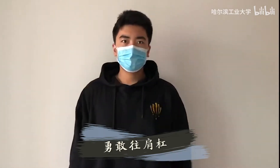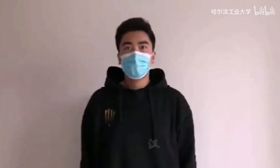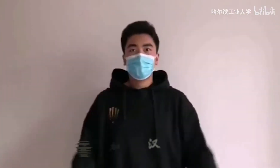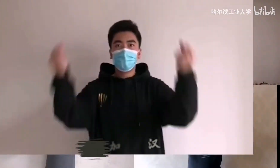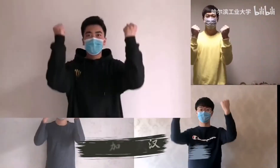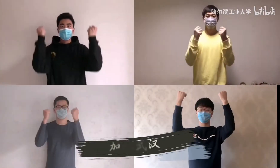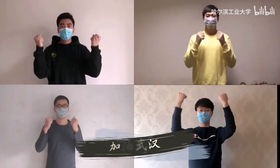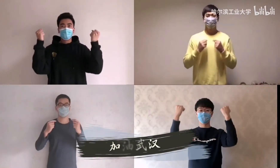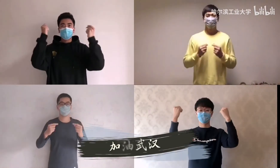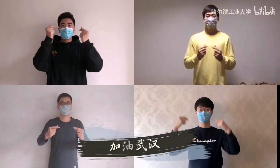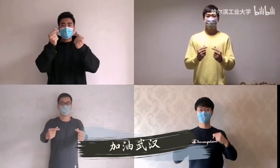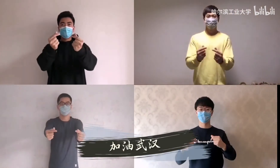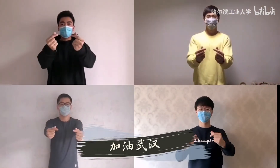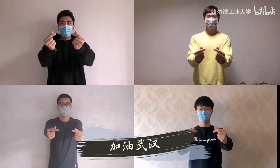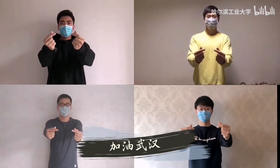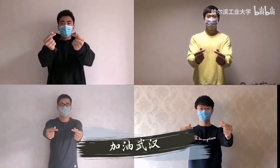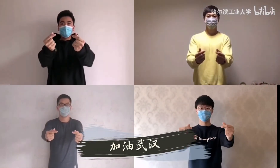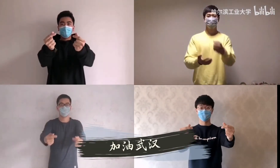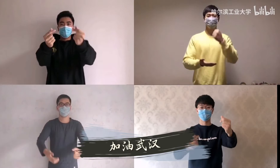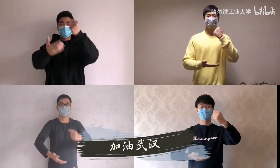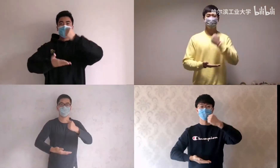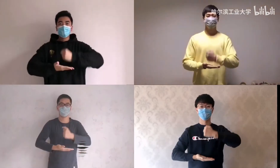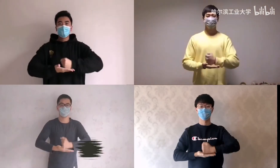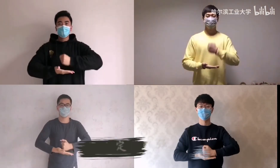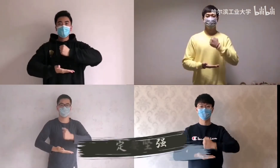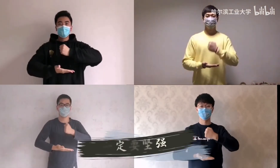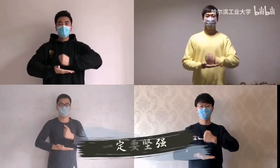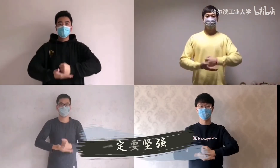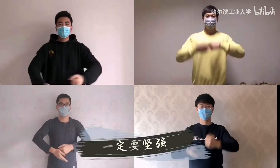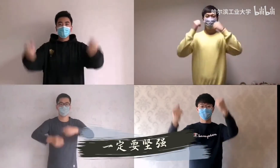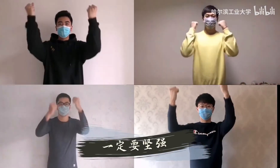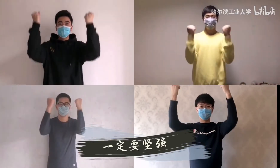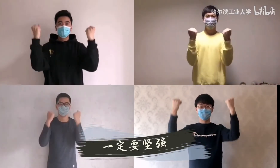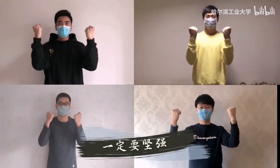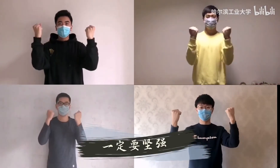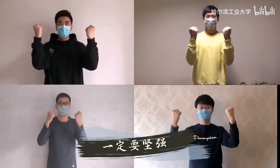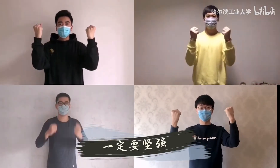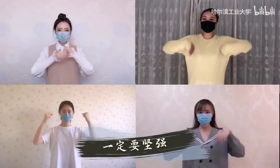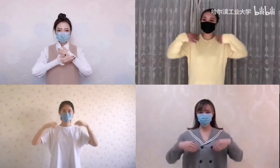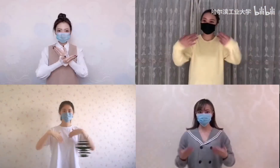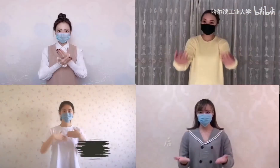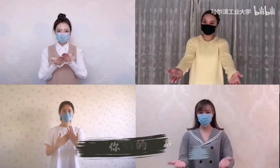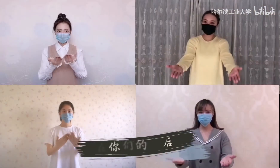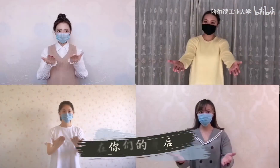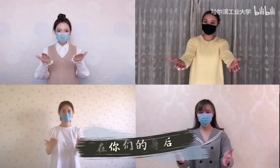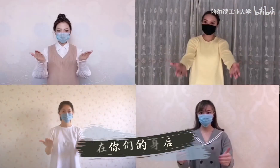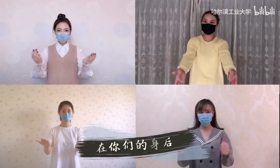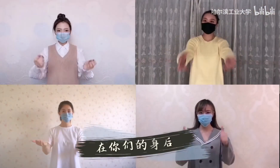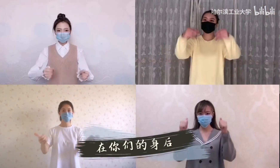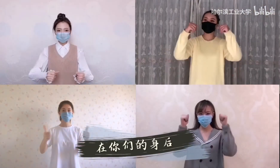加油武汉，一定要坚强，在你们的